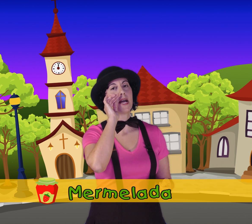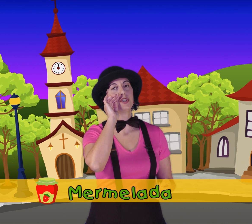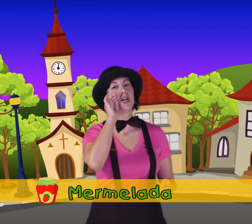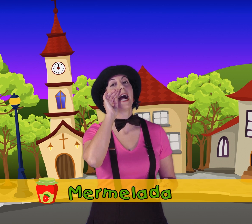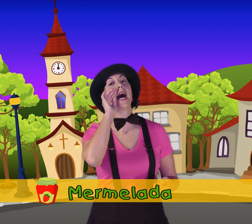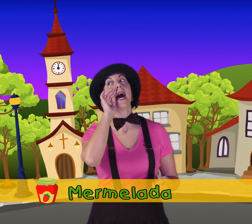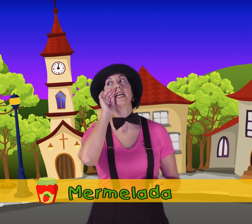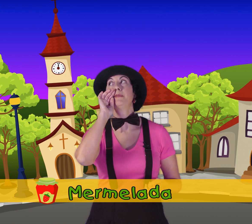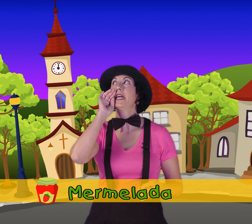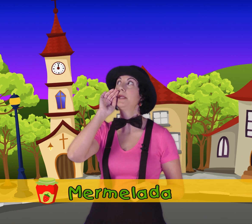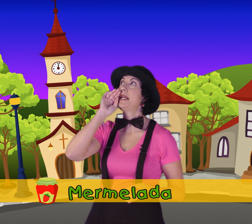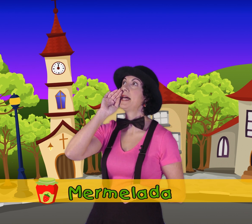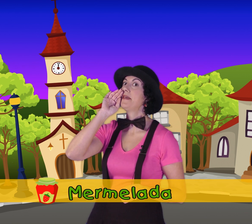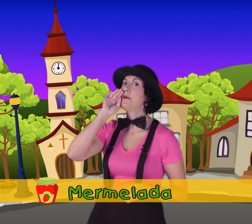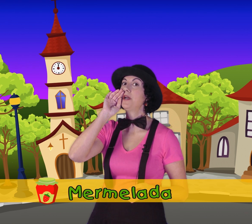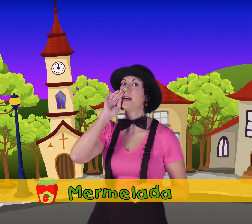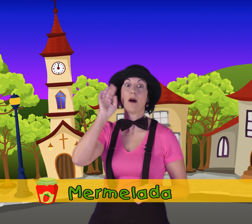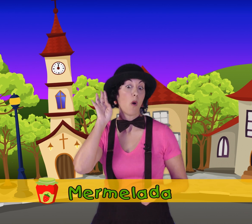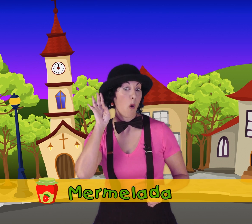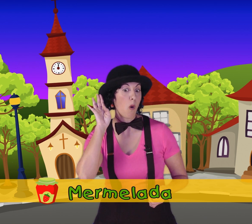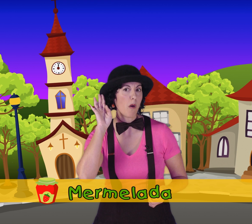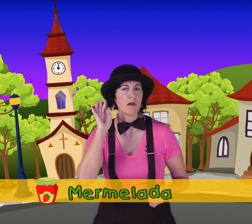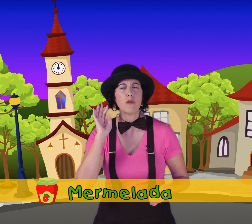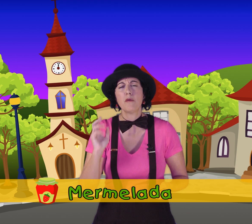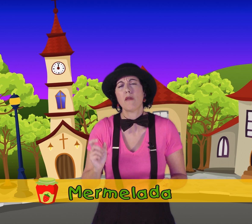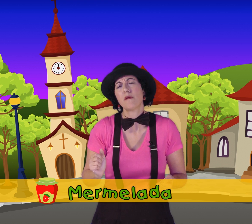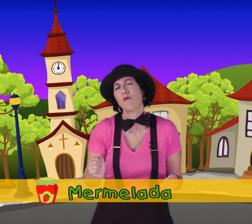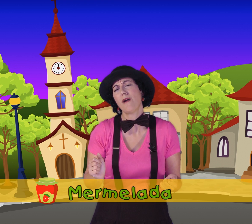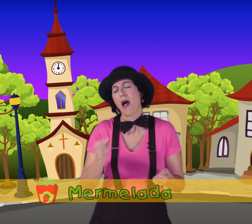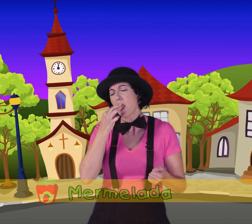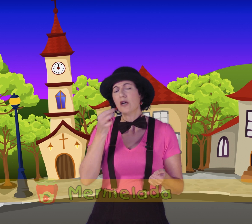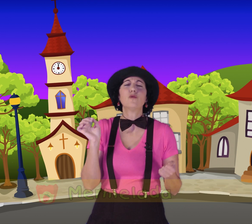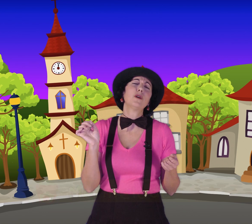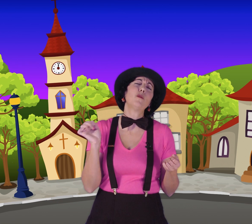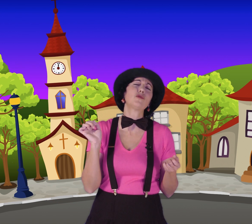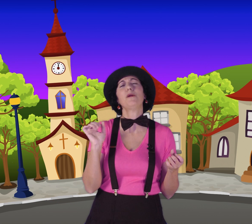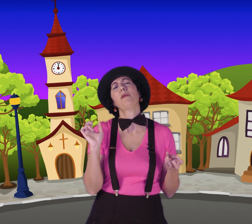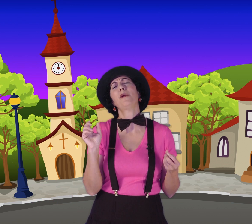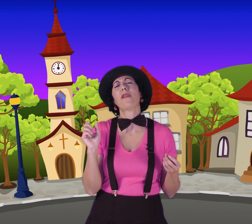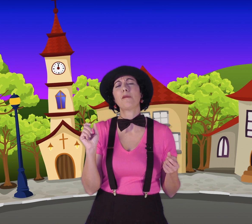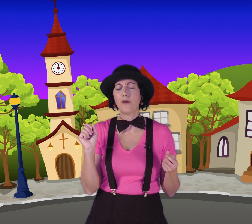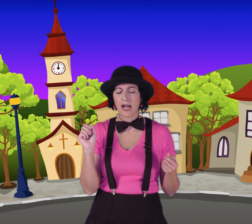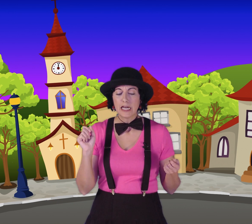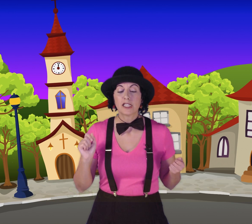todas horas! ¡Mermelada de mora! ¡Ay, mermelada de mora! ¡Cómo que me gusta a mí la mermelada de mora!